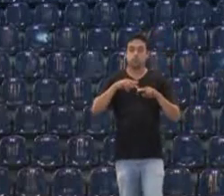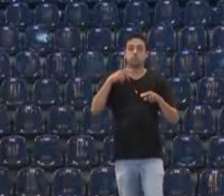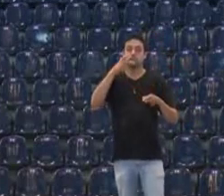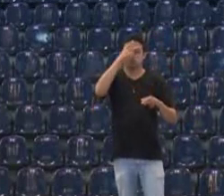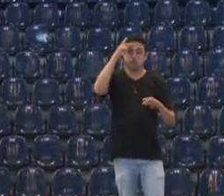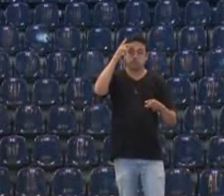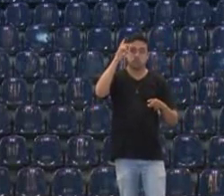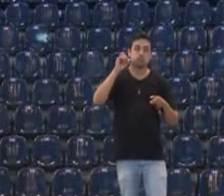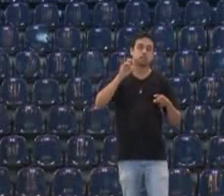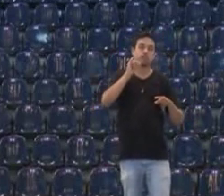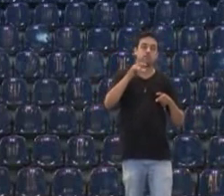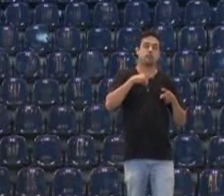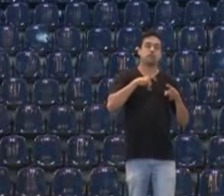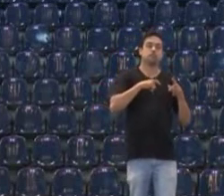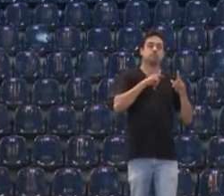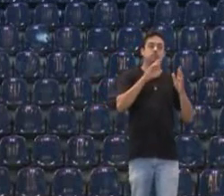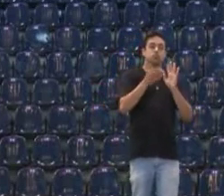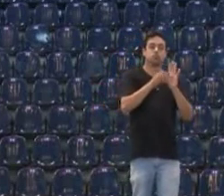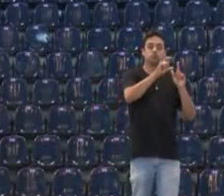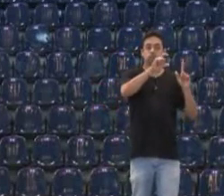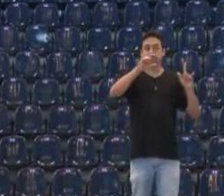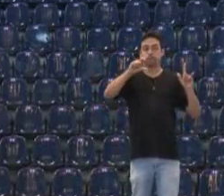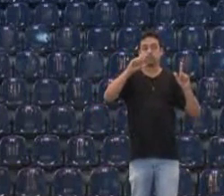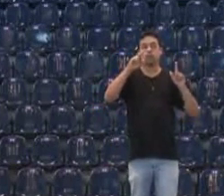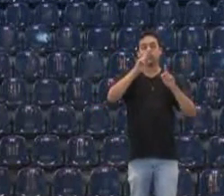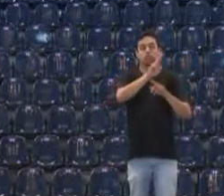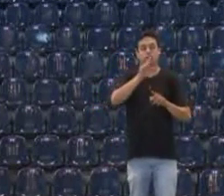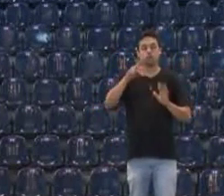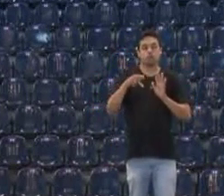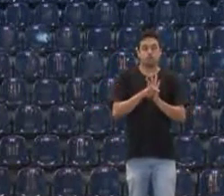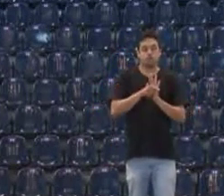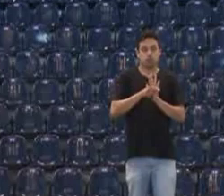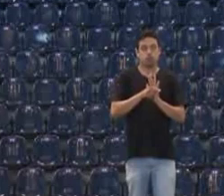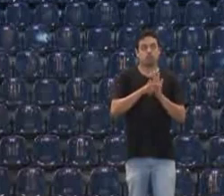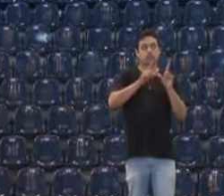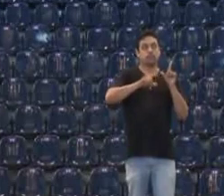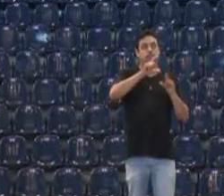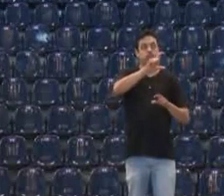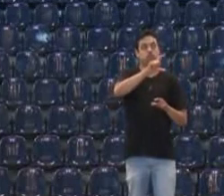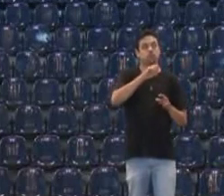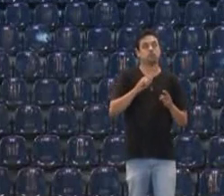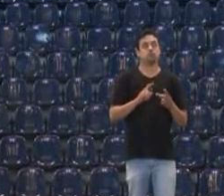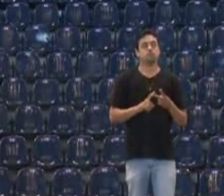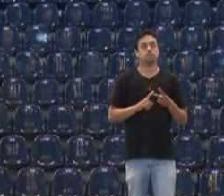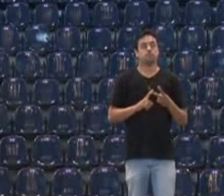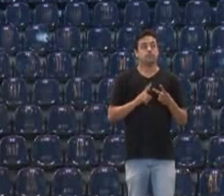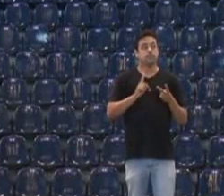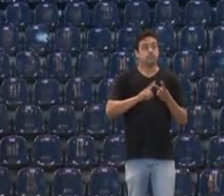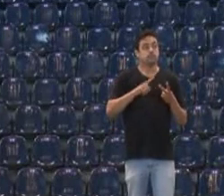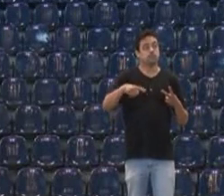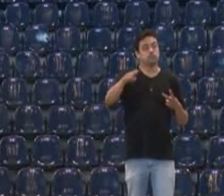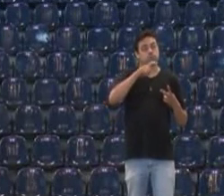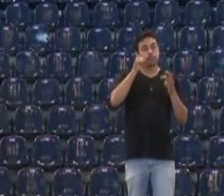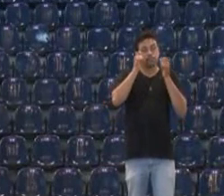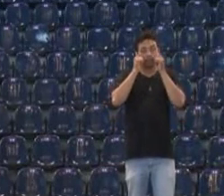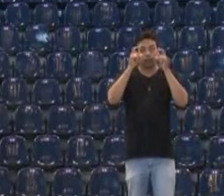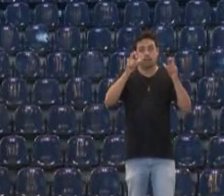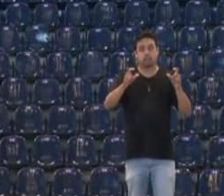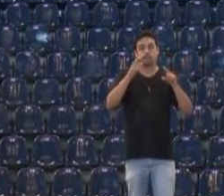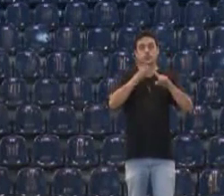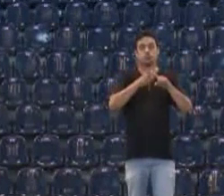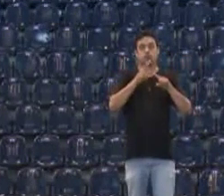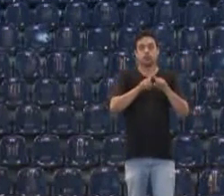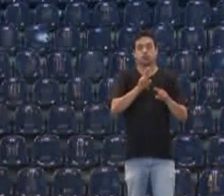que fazer essa diferenciação. Nomes próprios, queridos, letra maiúscula. Fiquem atentos porque nome de mês é com